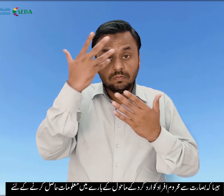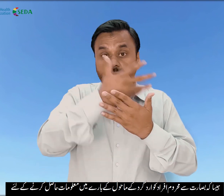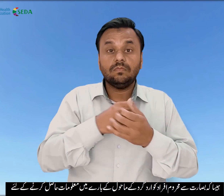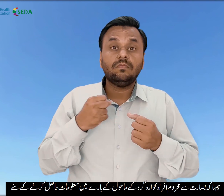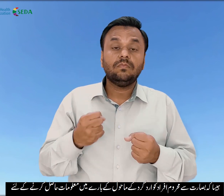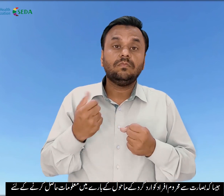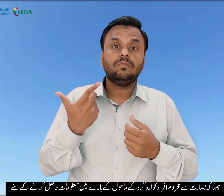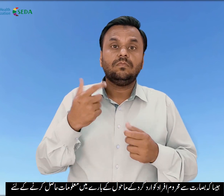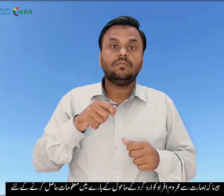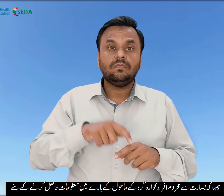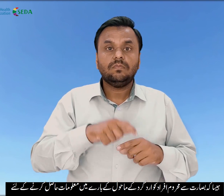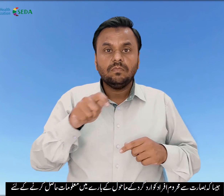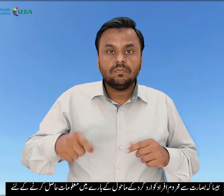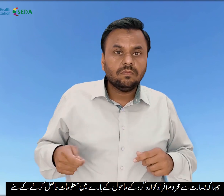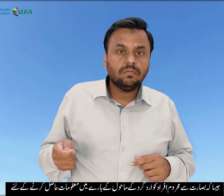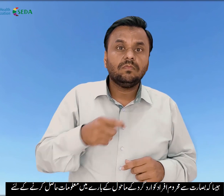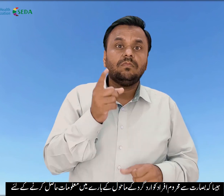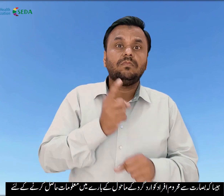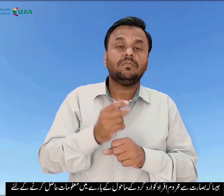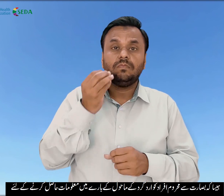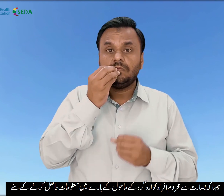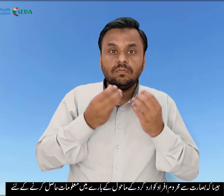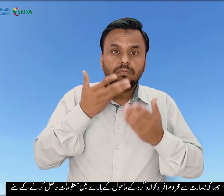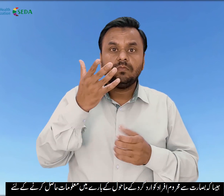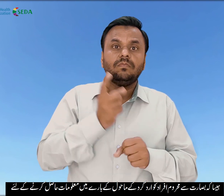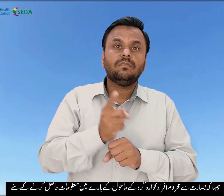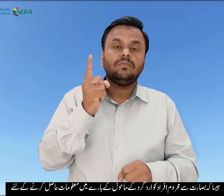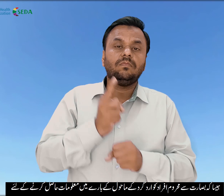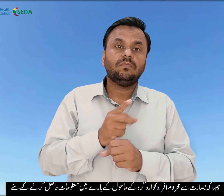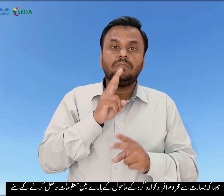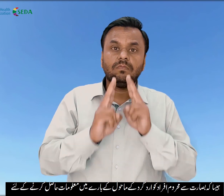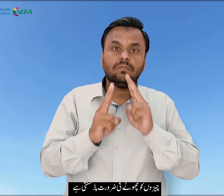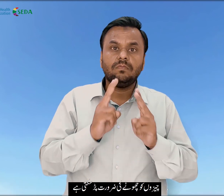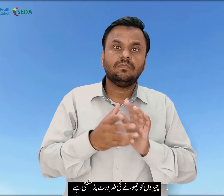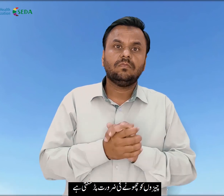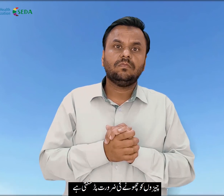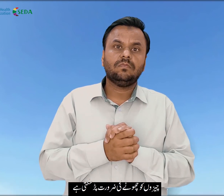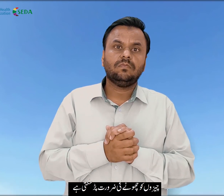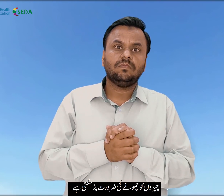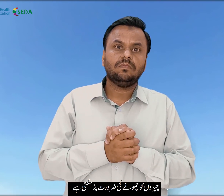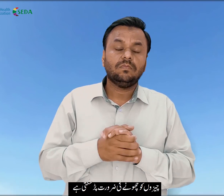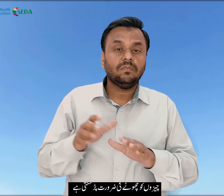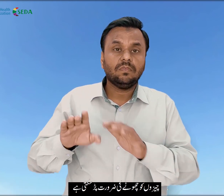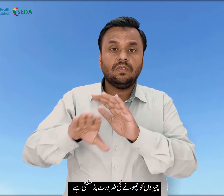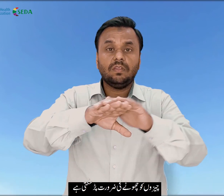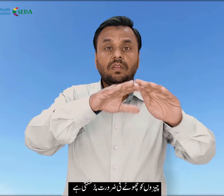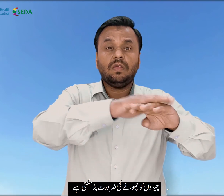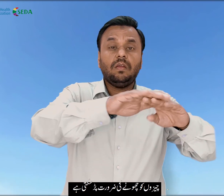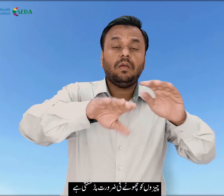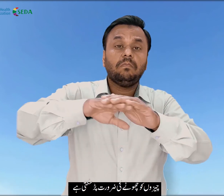ارد گرد کے ماحول کے بارے میں معلومات حاصل کرنے کے لیے چیزوں کو چھونے کی ضرورت پڑ سکتی